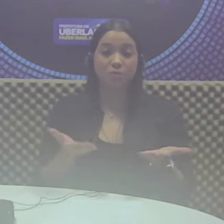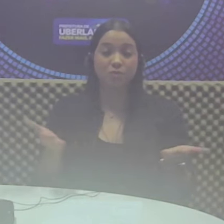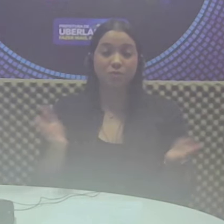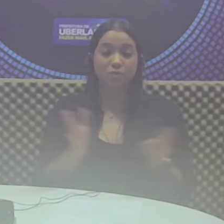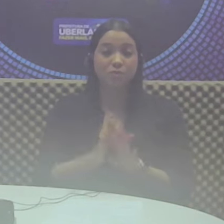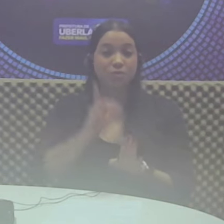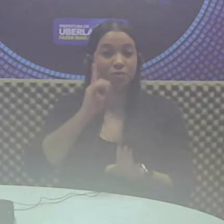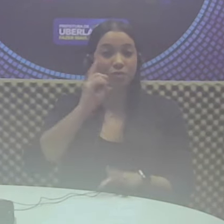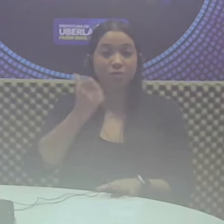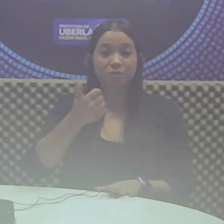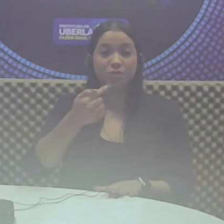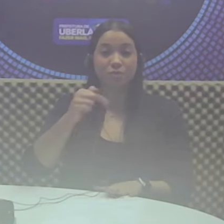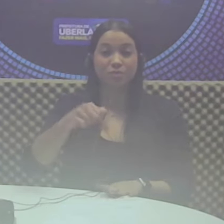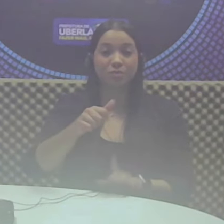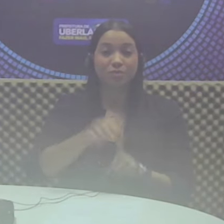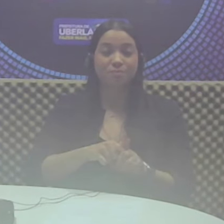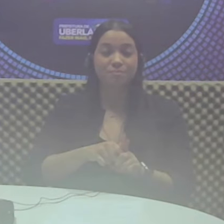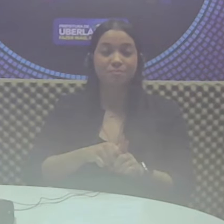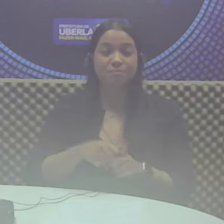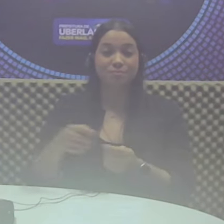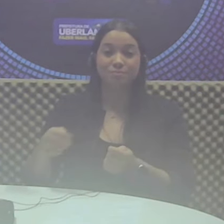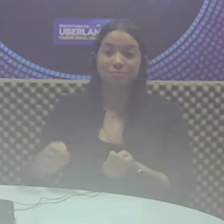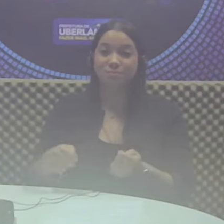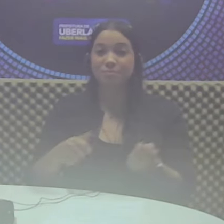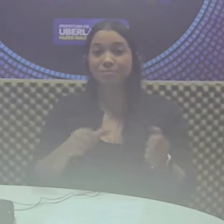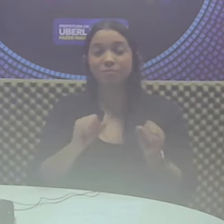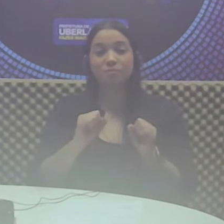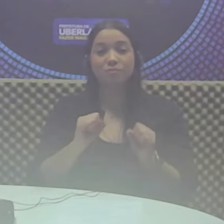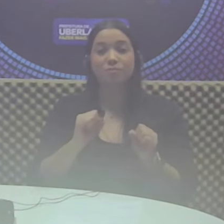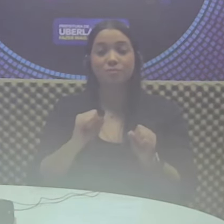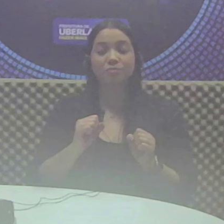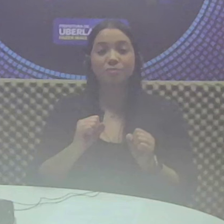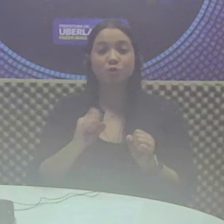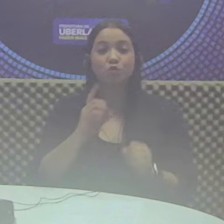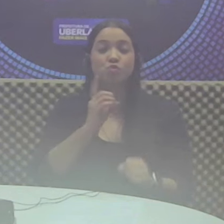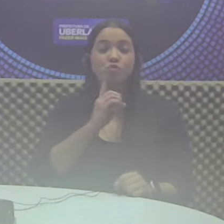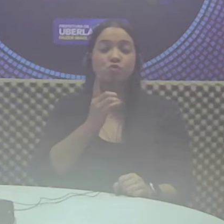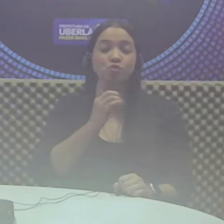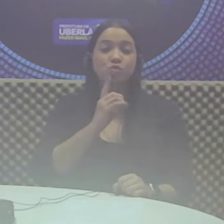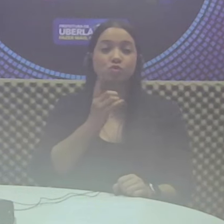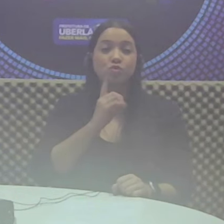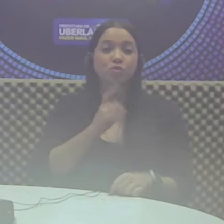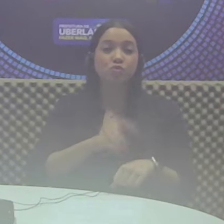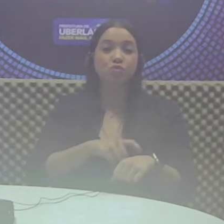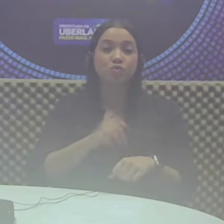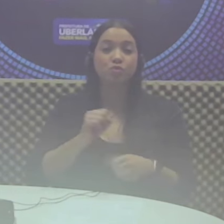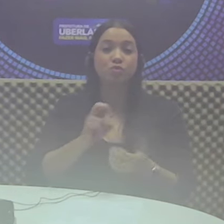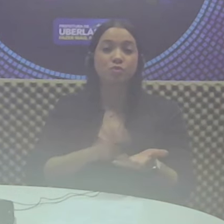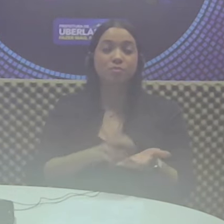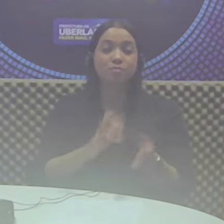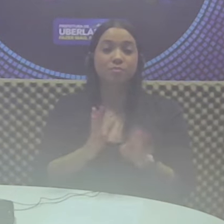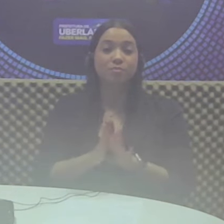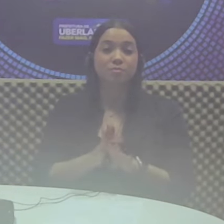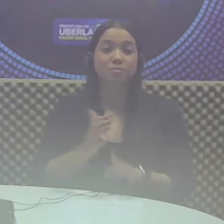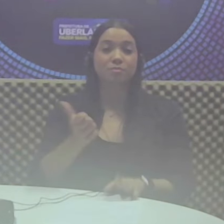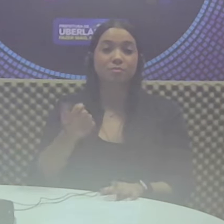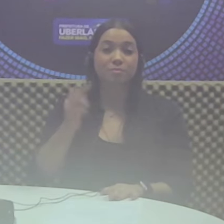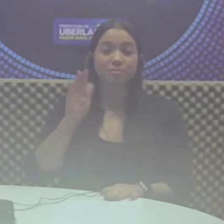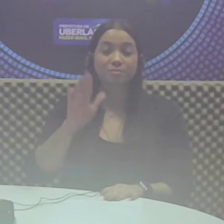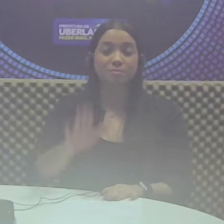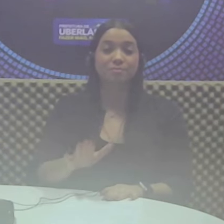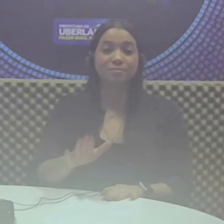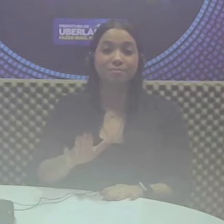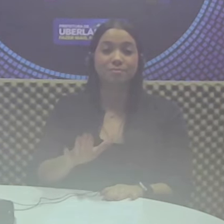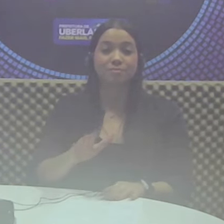17 deste mês. As doações podem ser entregues todos os dias, das 8 da manhã às 5 da tarde,